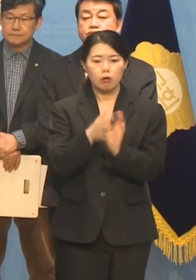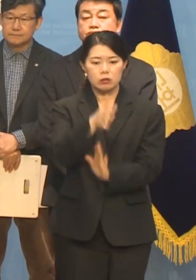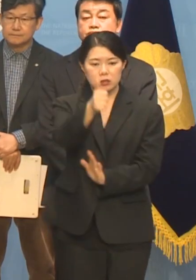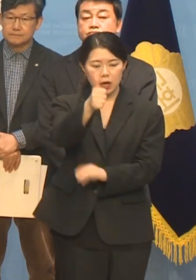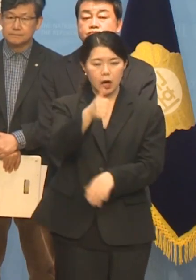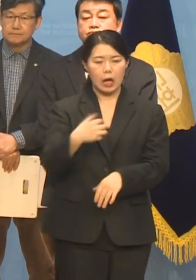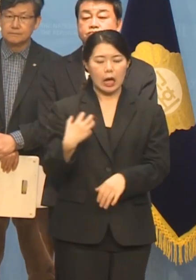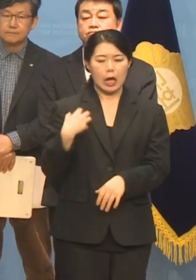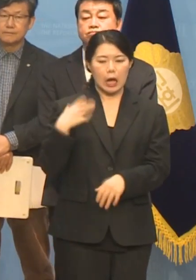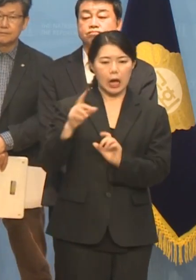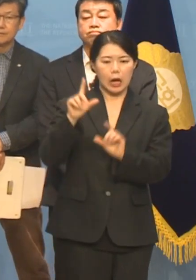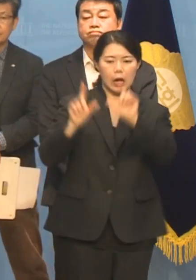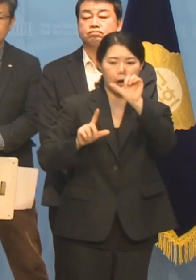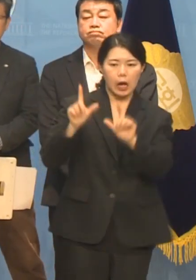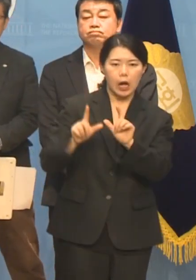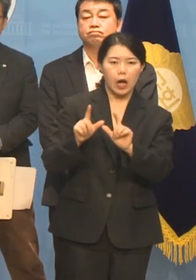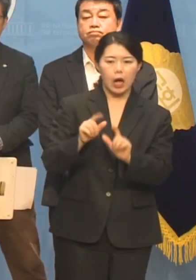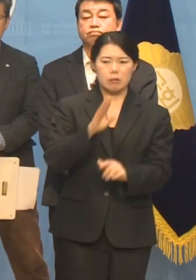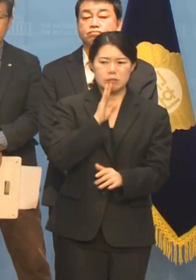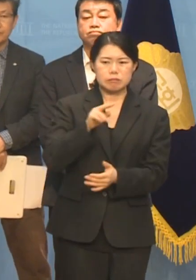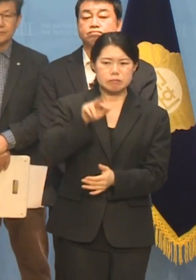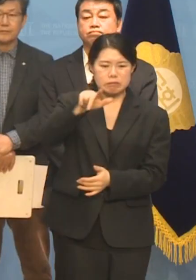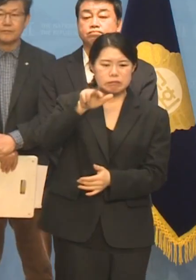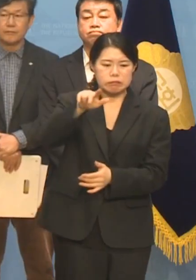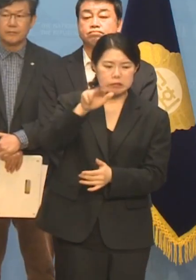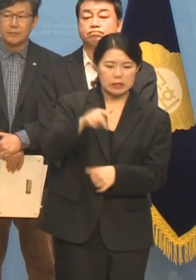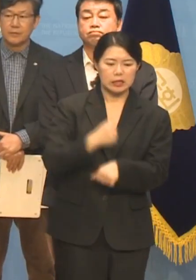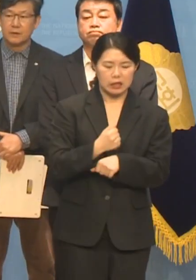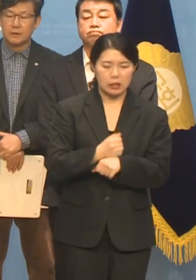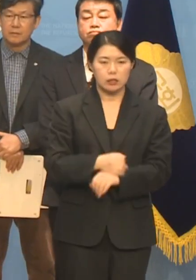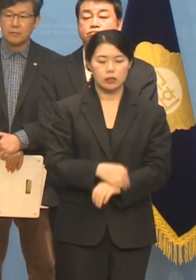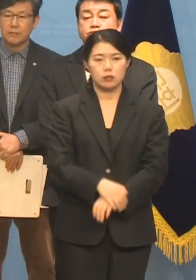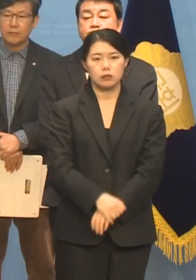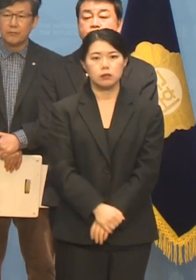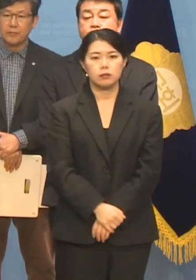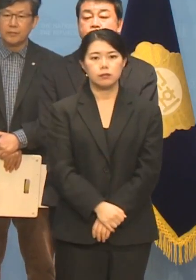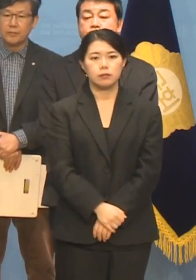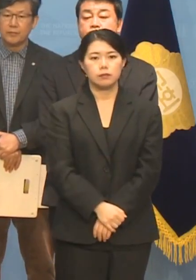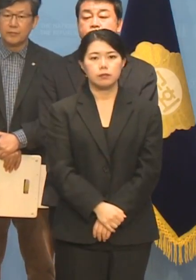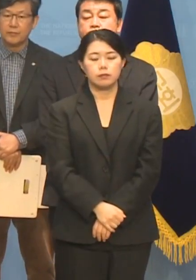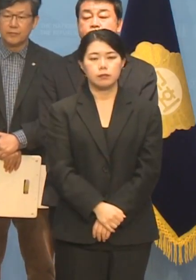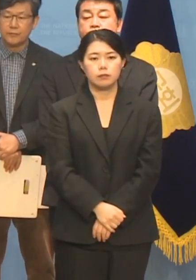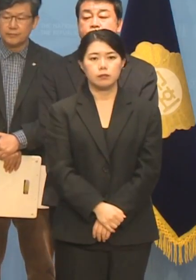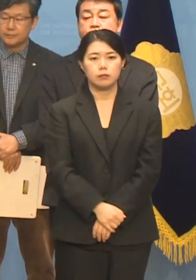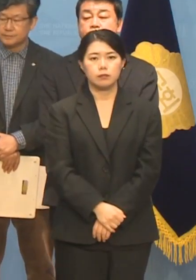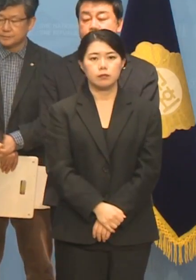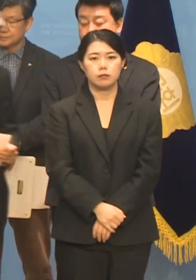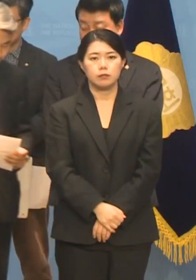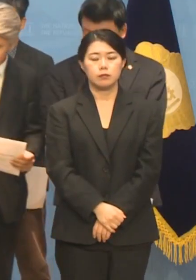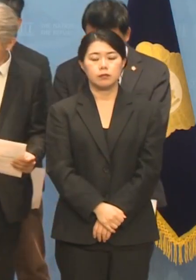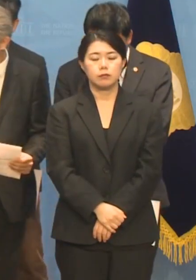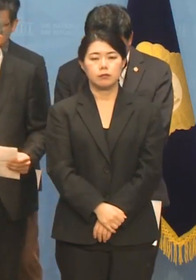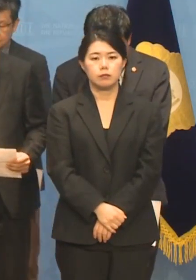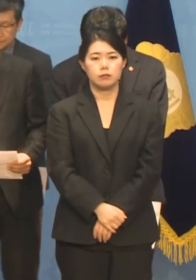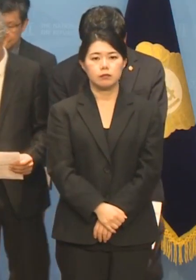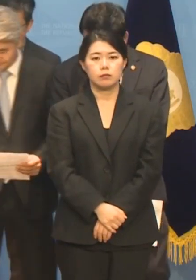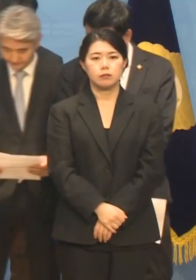시장의 무책임한 행정에 비난의 메시지를 쏟아내고 있겠습니까?